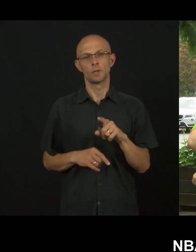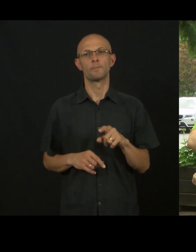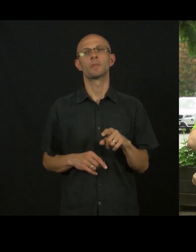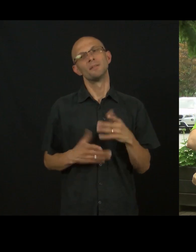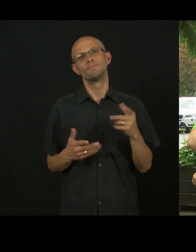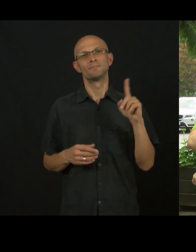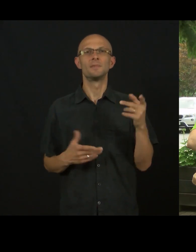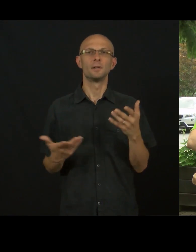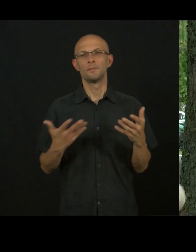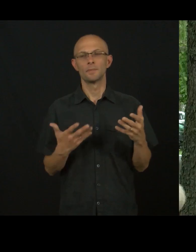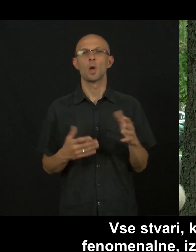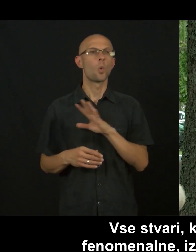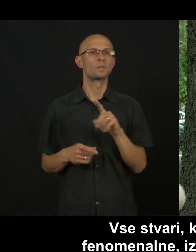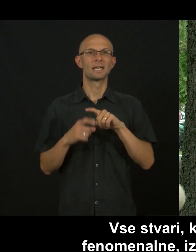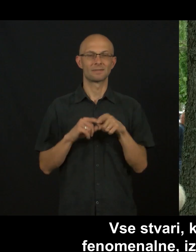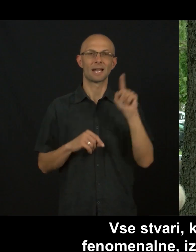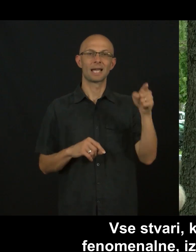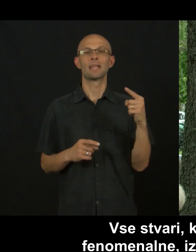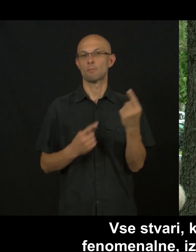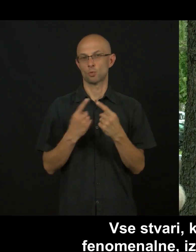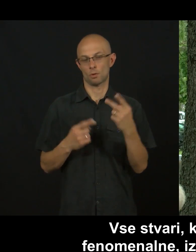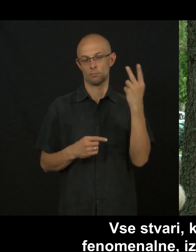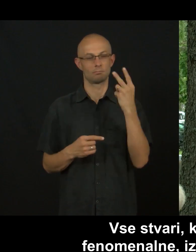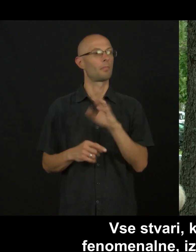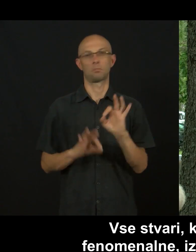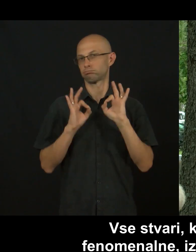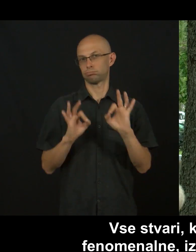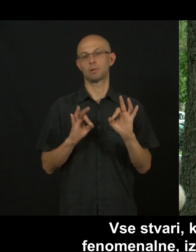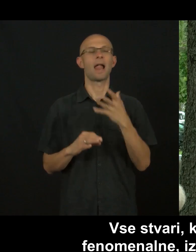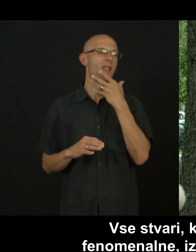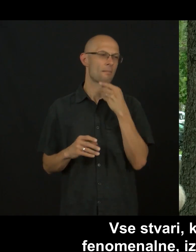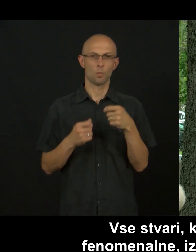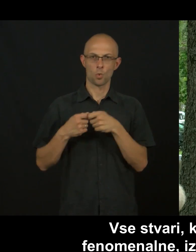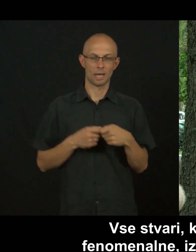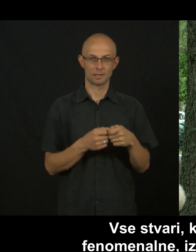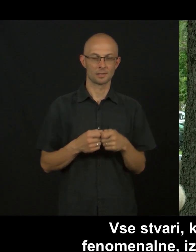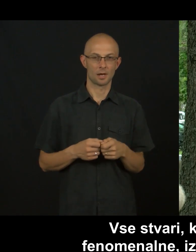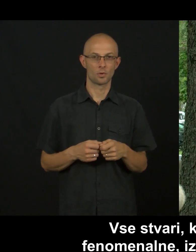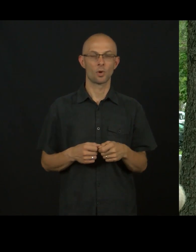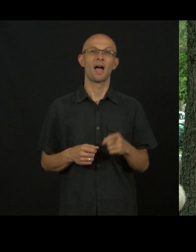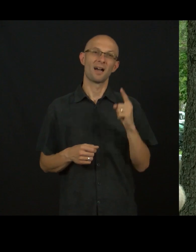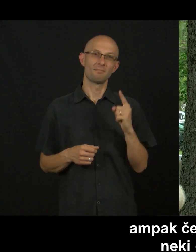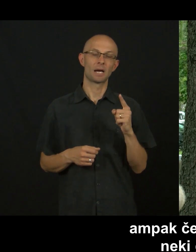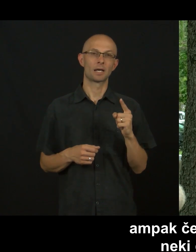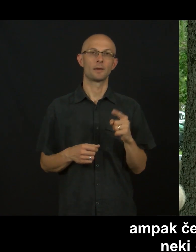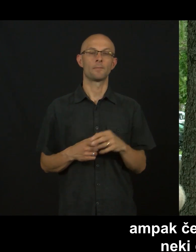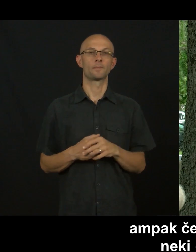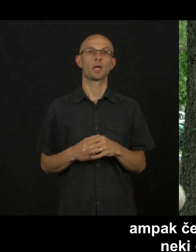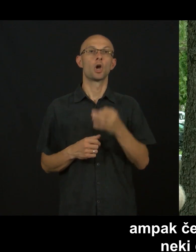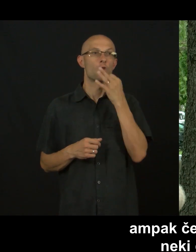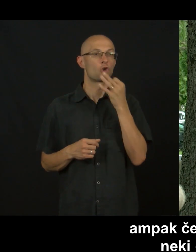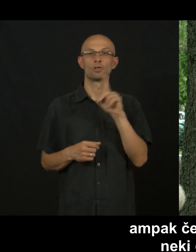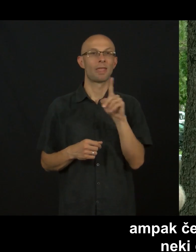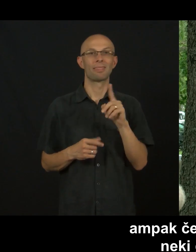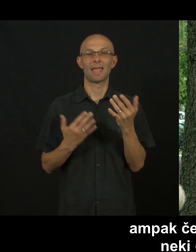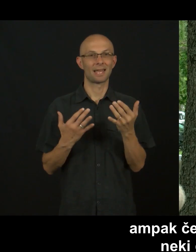tako. Vse stvari, ki se dogajajo tam, so fenomenalne. Izredno lepo organizirano. Ampak,